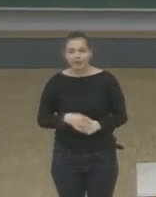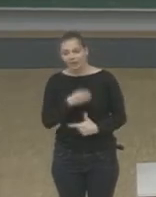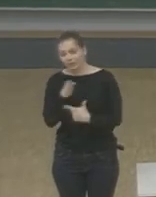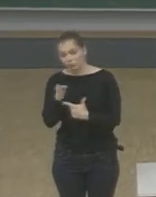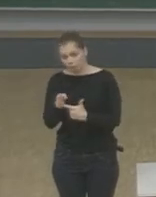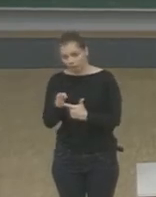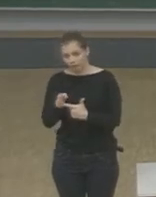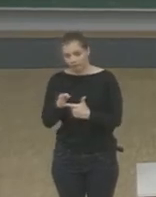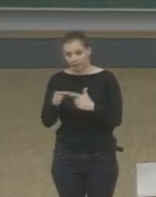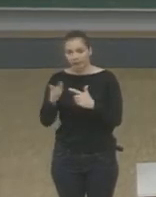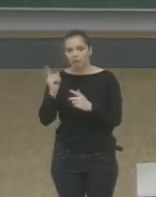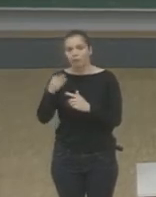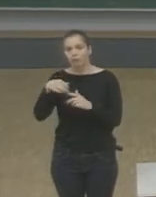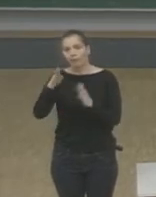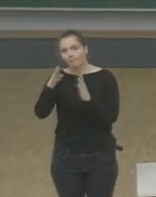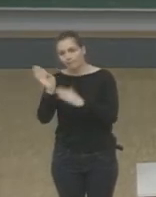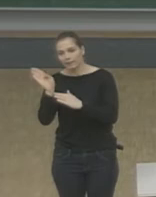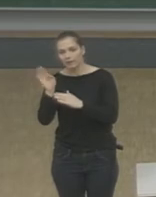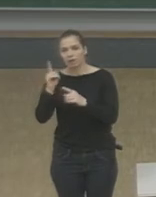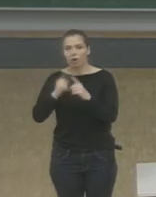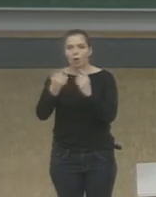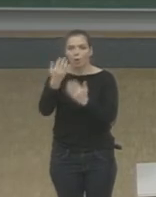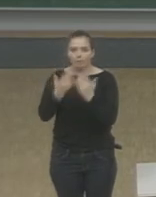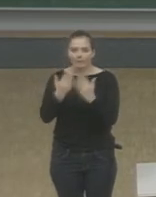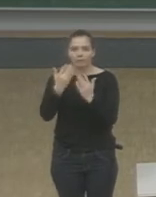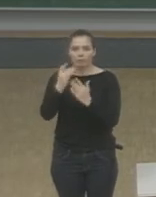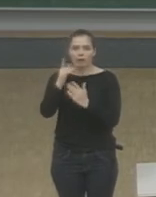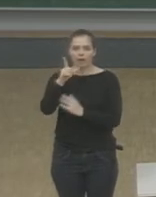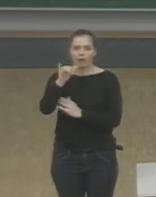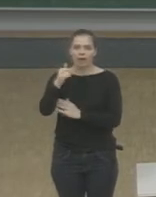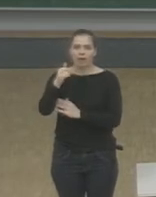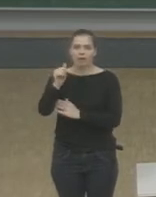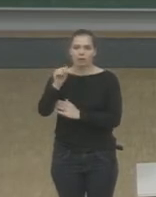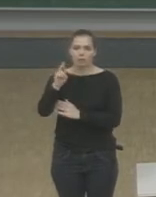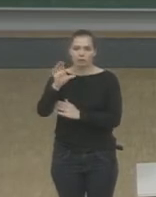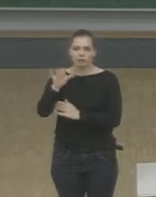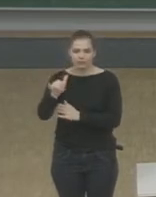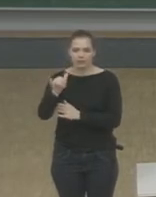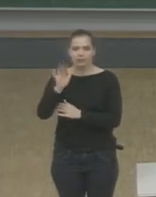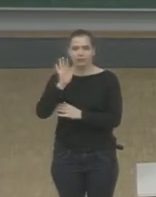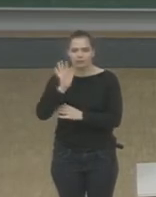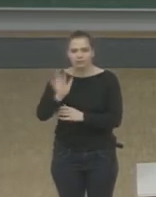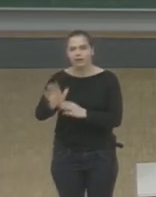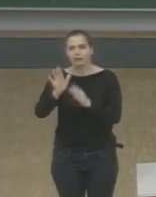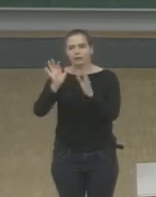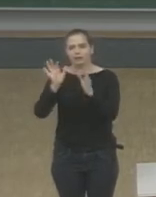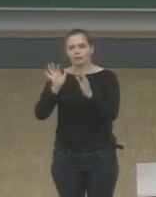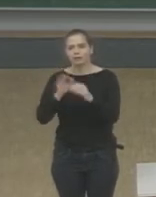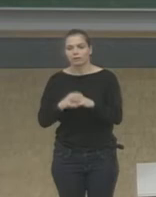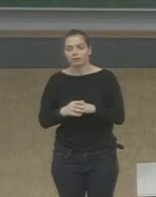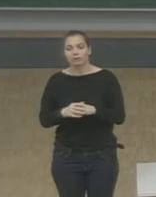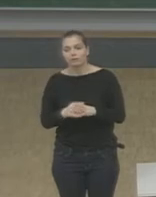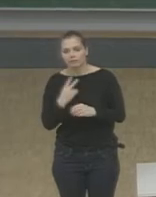es dann um die Zeit nach PISA, um Konzeptionen von Mathematical Literacy und die in jüngerer Zeit für diverse Brände